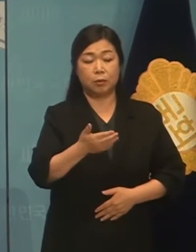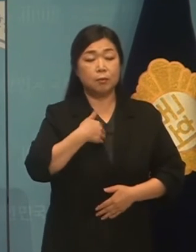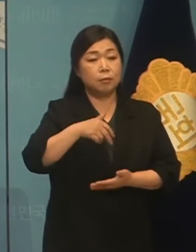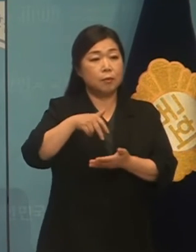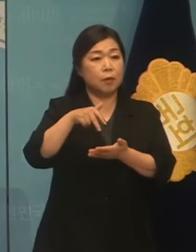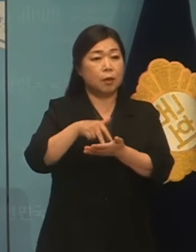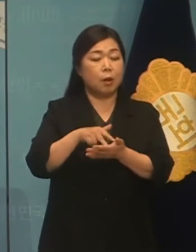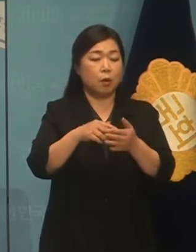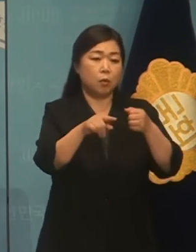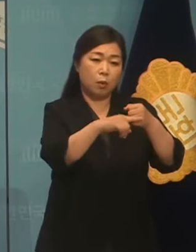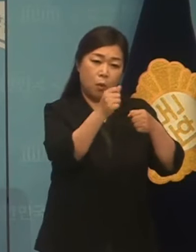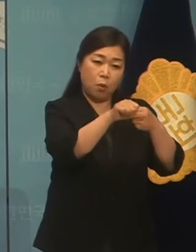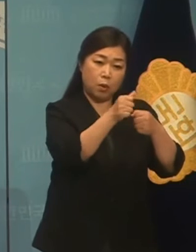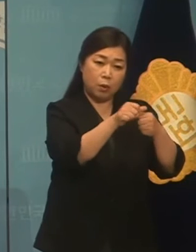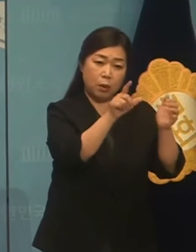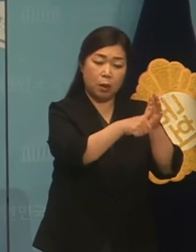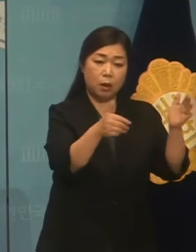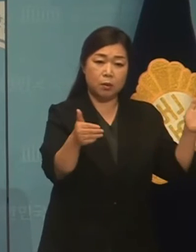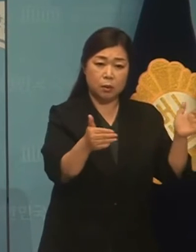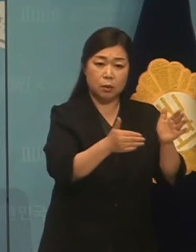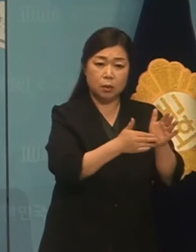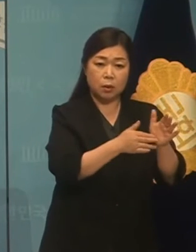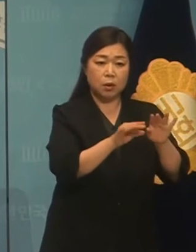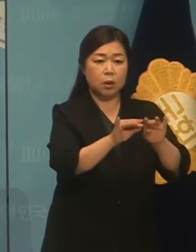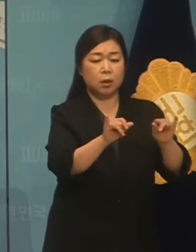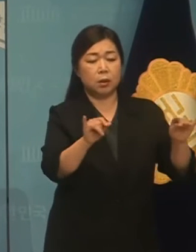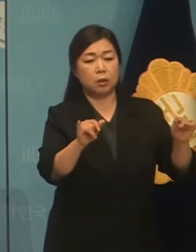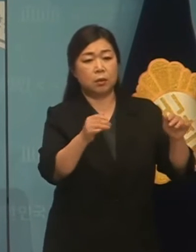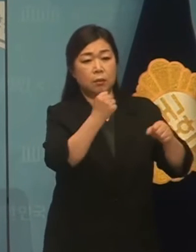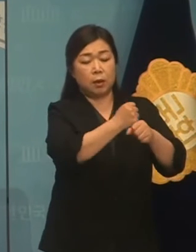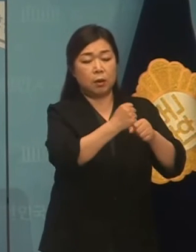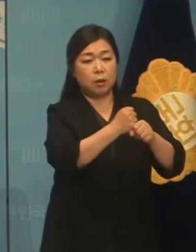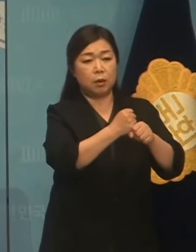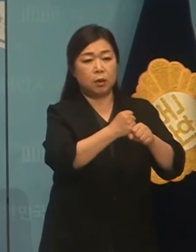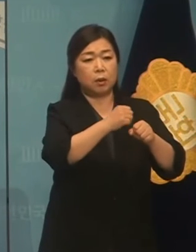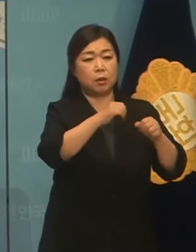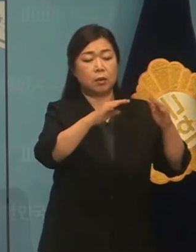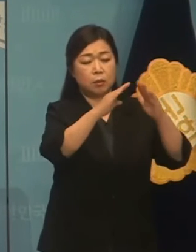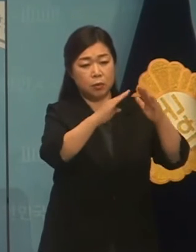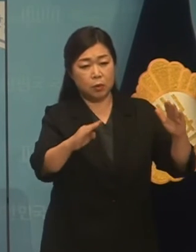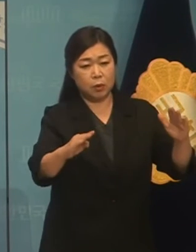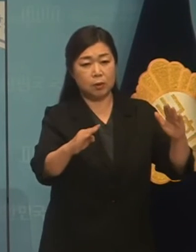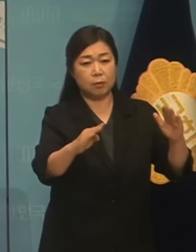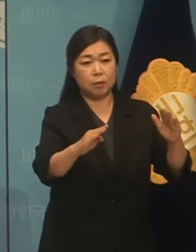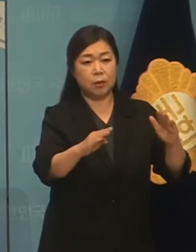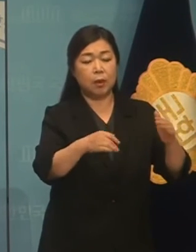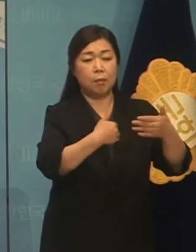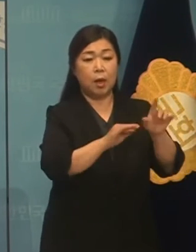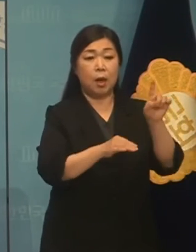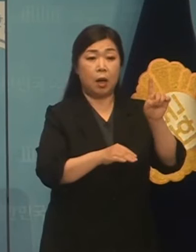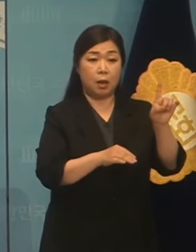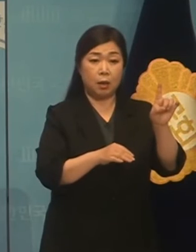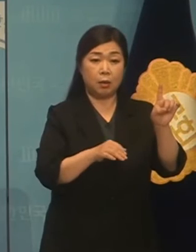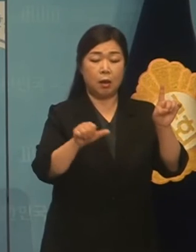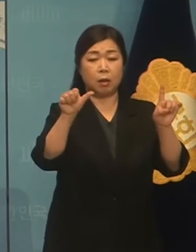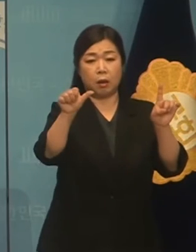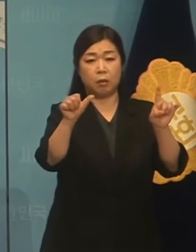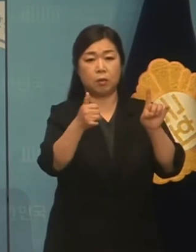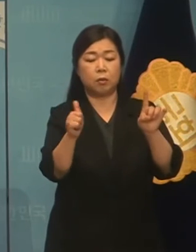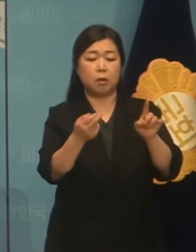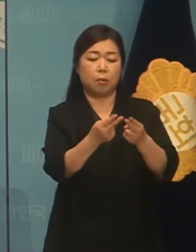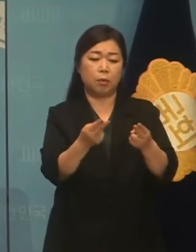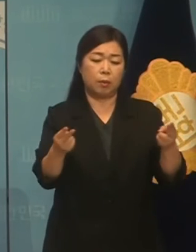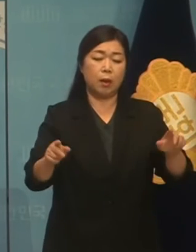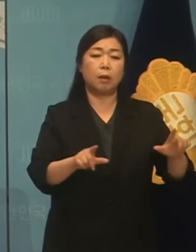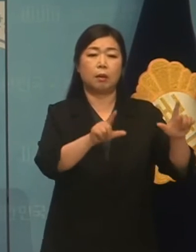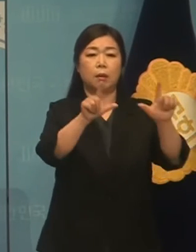저는 초등학교 5학년 때까지 흙으로 지은 초가집 단칸방에서 5 식구가